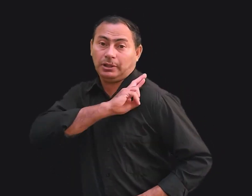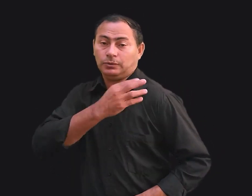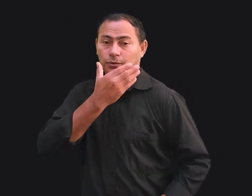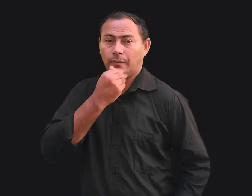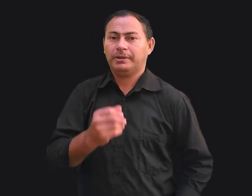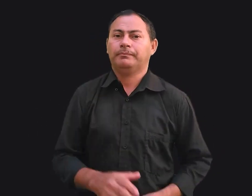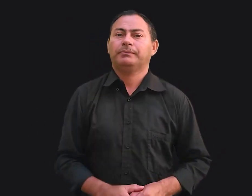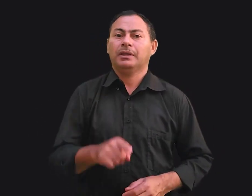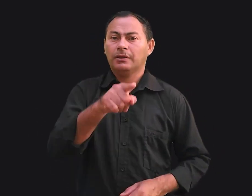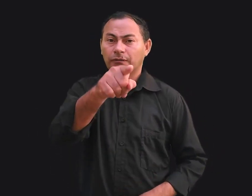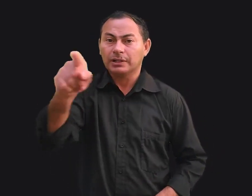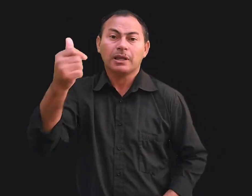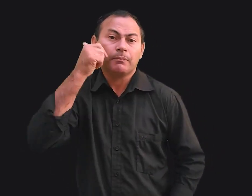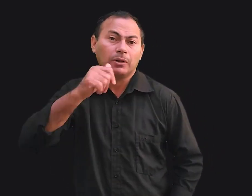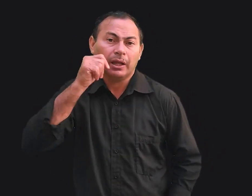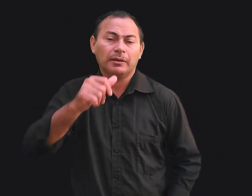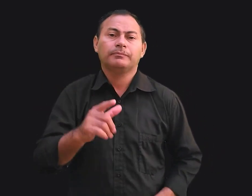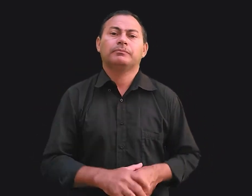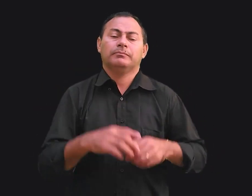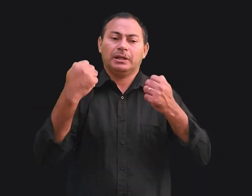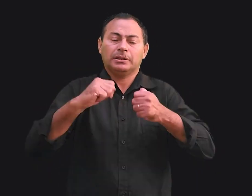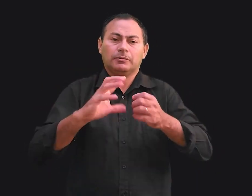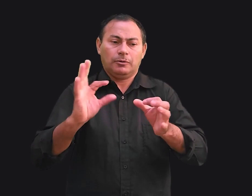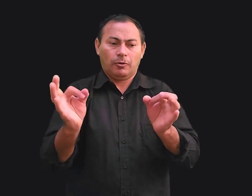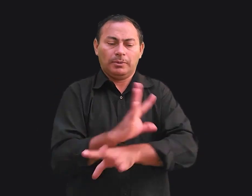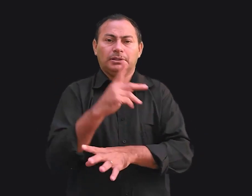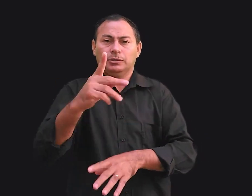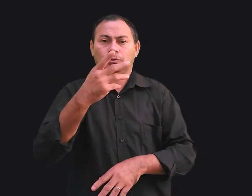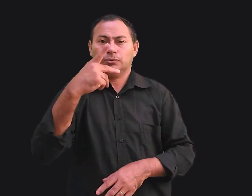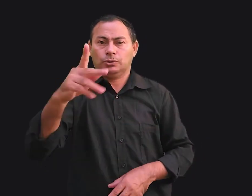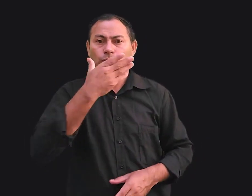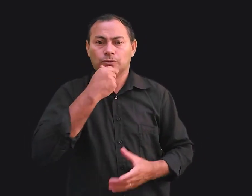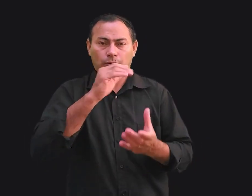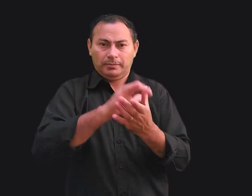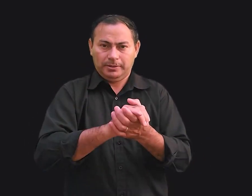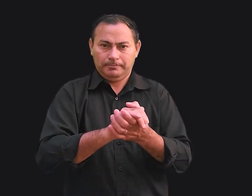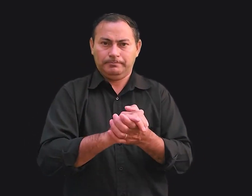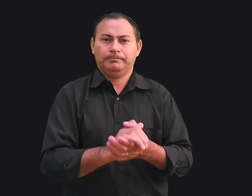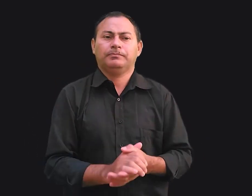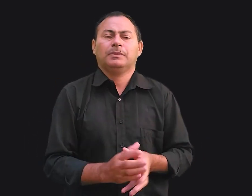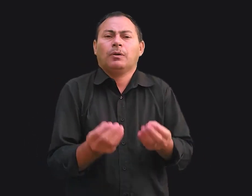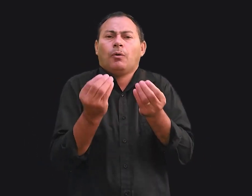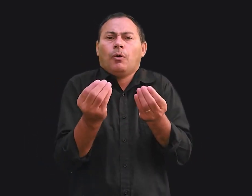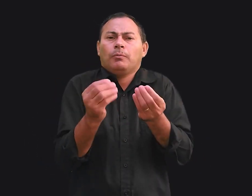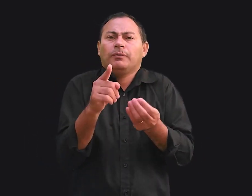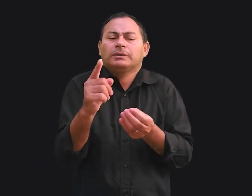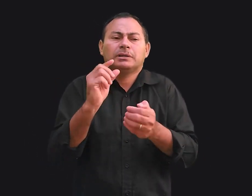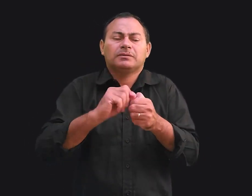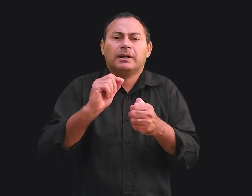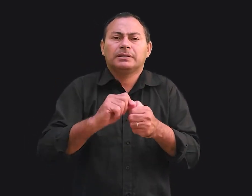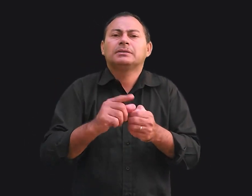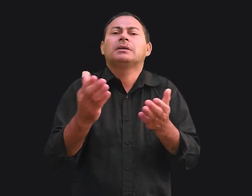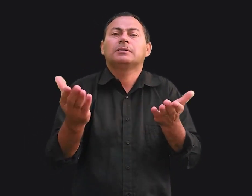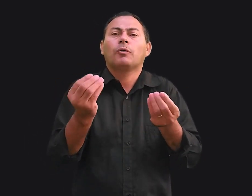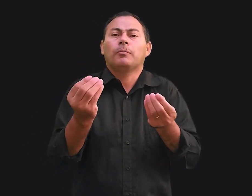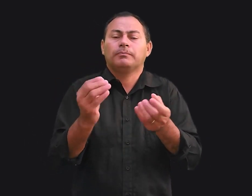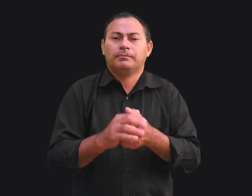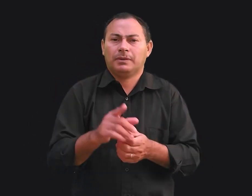dos maridos. E vocês, mulheres, devem completar a seus maridos. Como vocês fazem isso, hein?